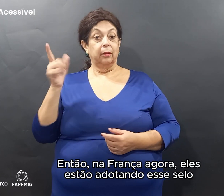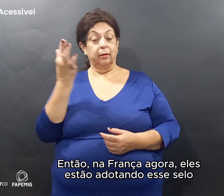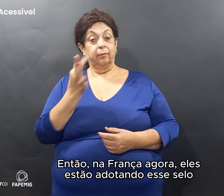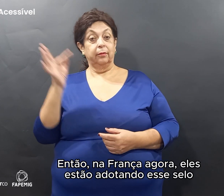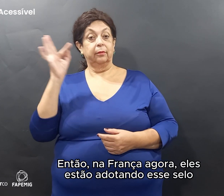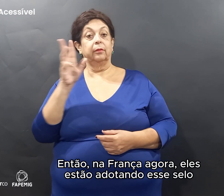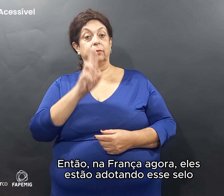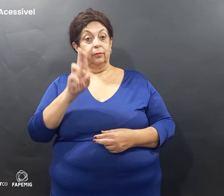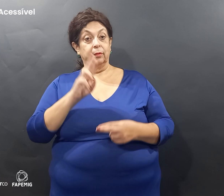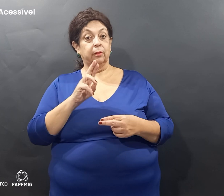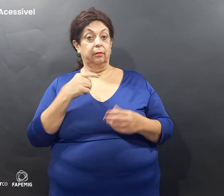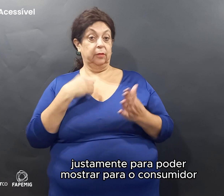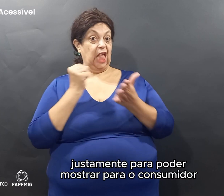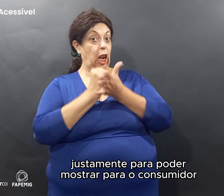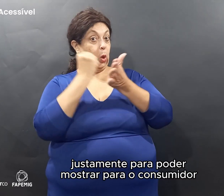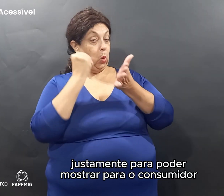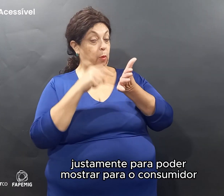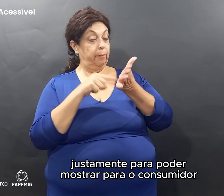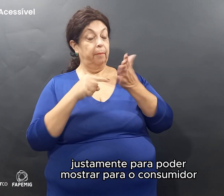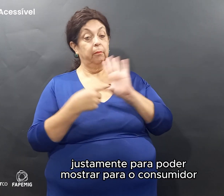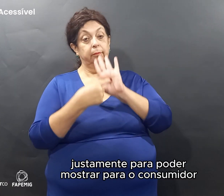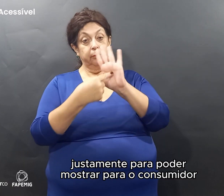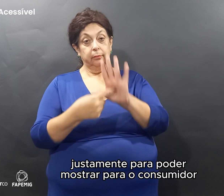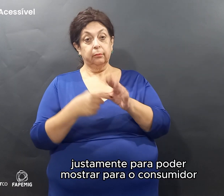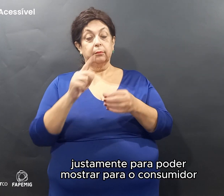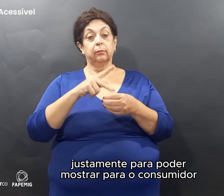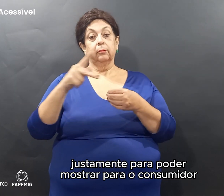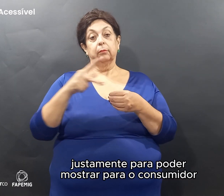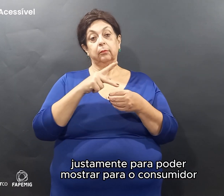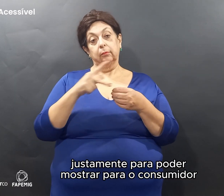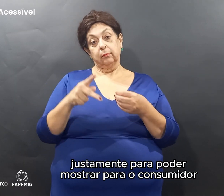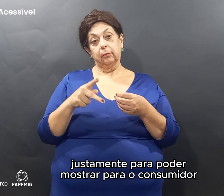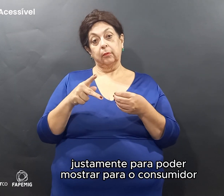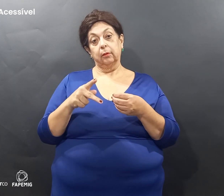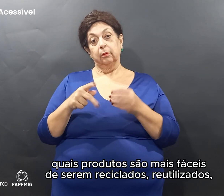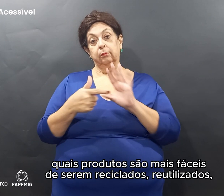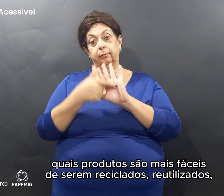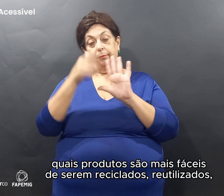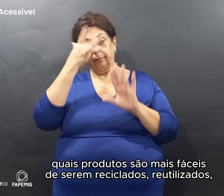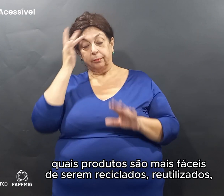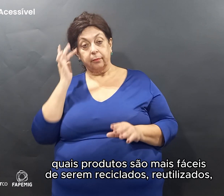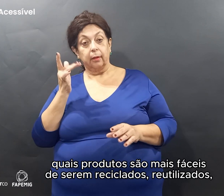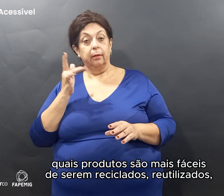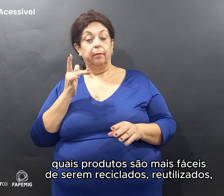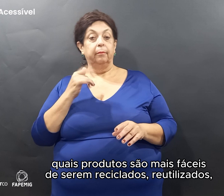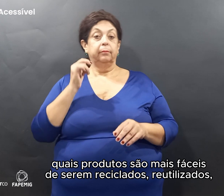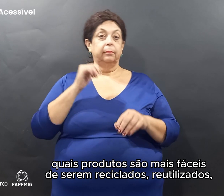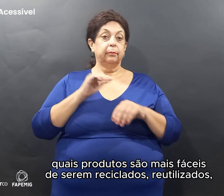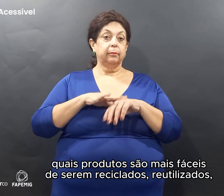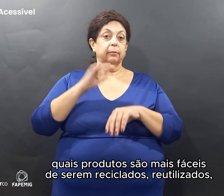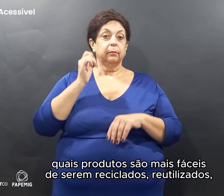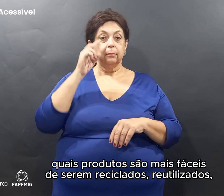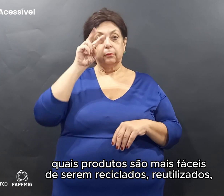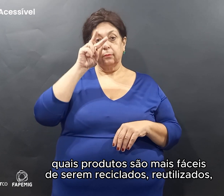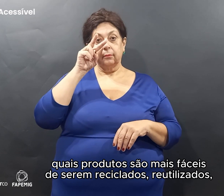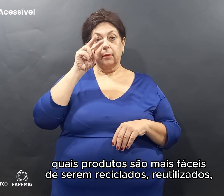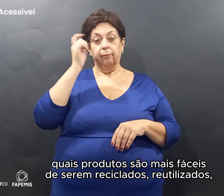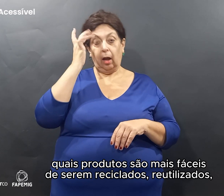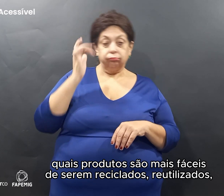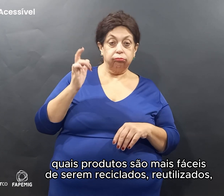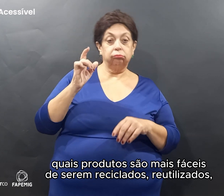estão adotando esse selo justamente para poder mostrar para o consumidor quais produtos são mais fáceis de serem